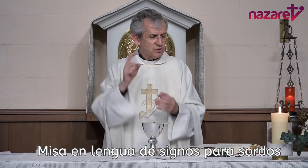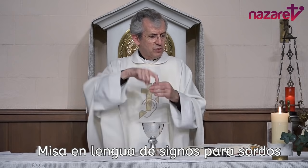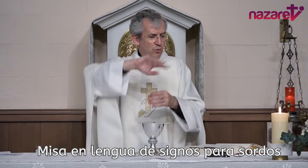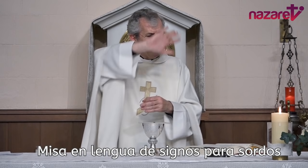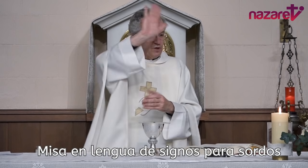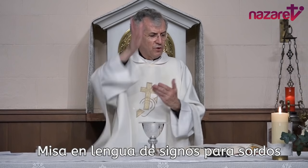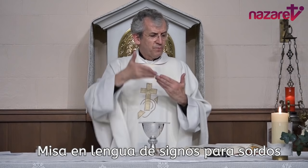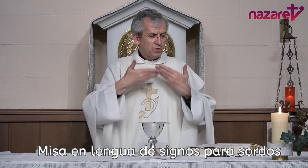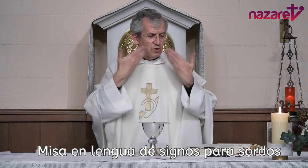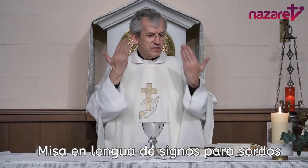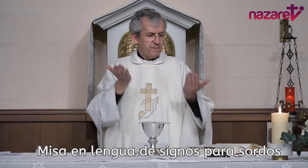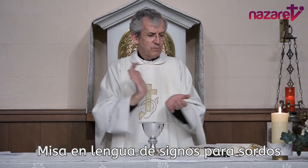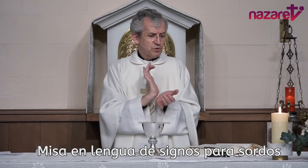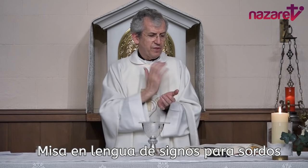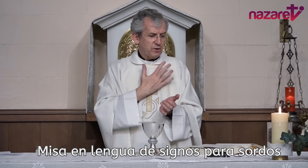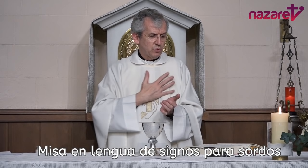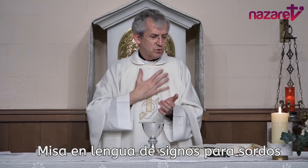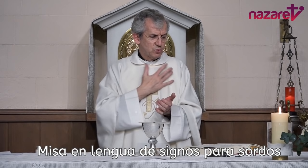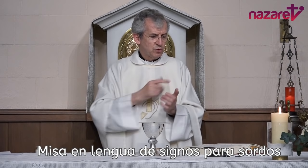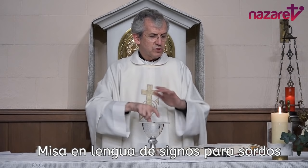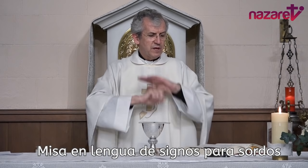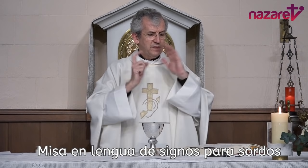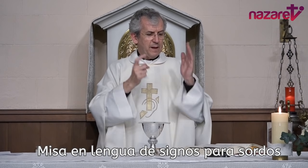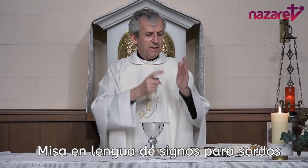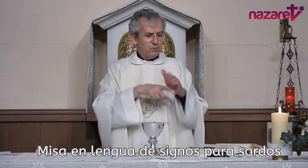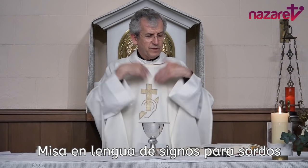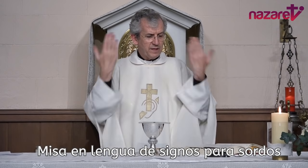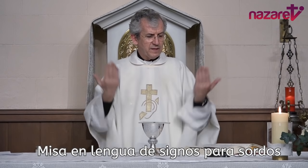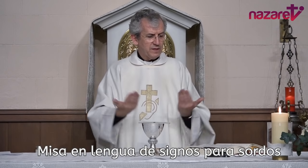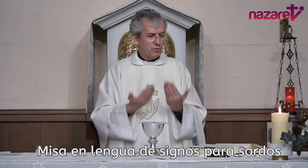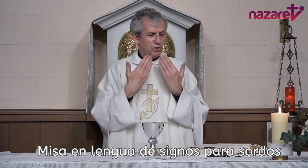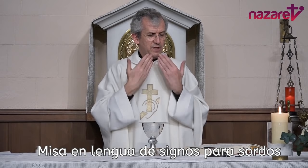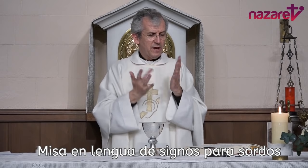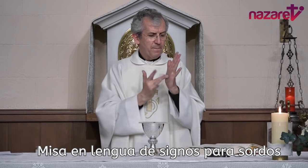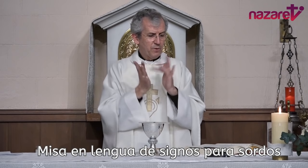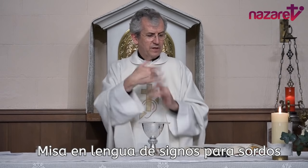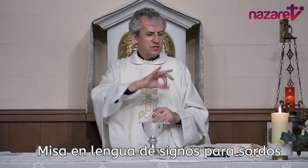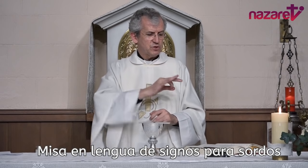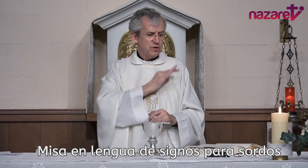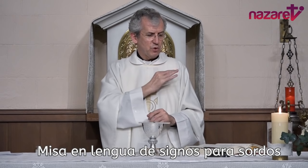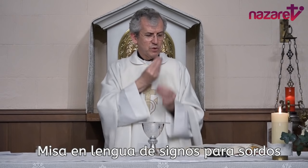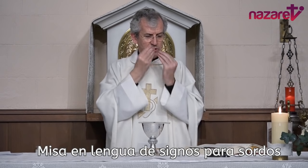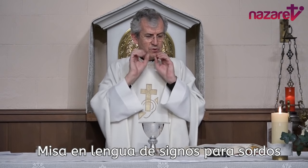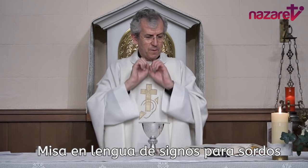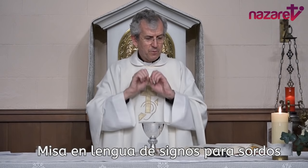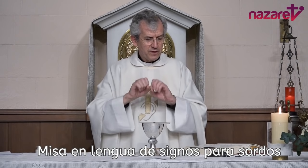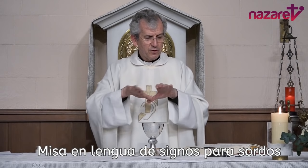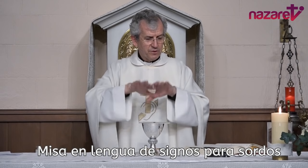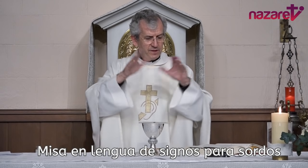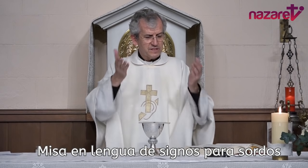Recíbelos en tu reino, donde esperamos gozar todos juntos de la plenitud eterna de tu gloria, por Cristo Señor nuestro, por quien concedes